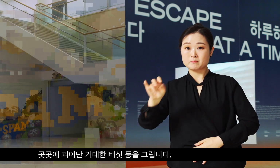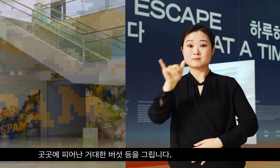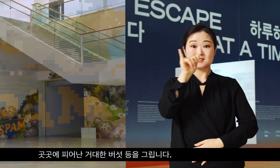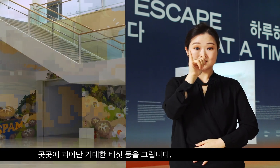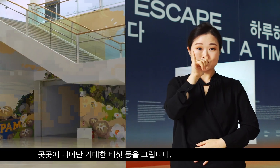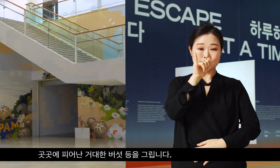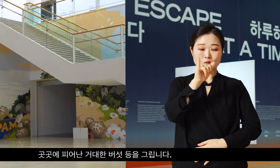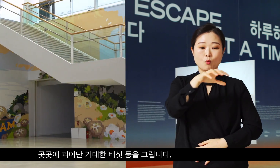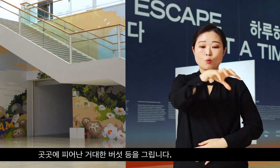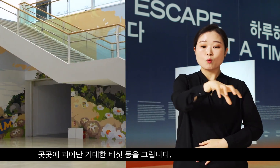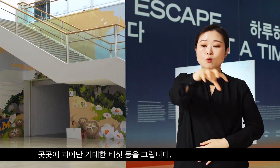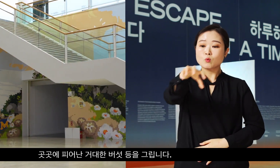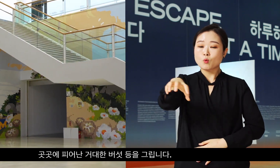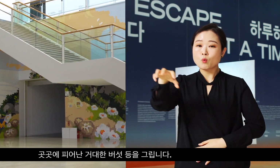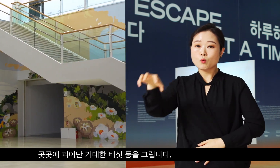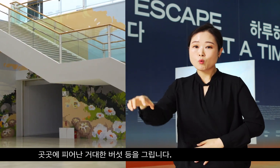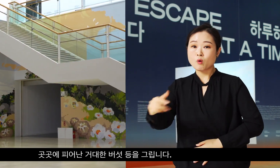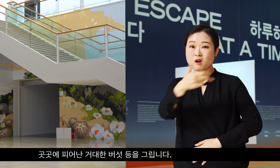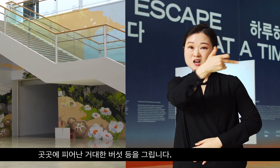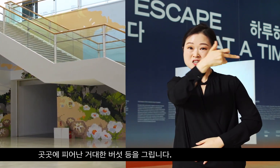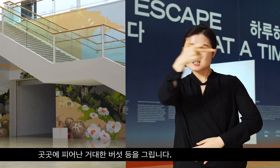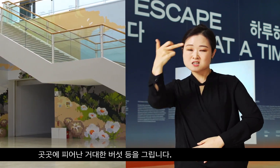곳곳에 피어난 거대한 버섯 등을 그립니다.